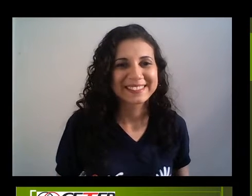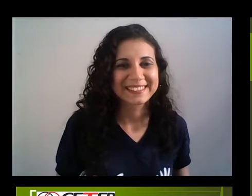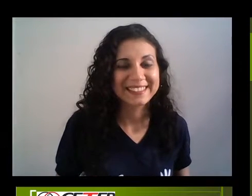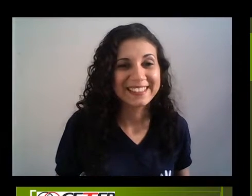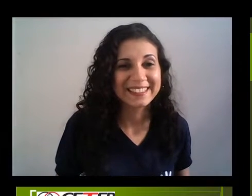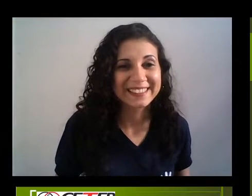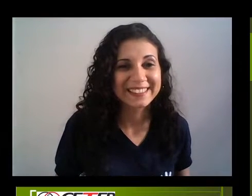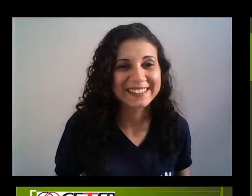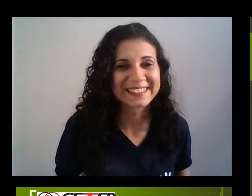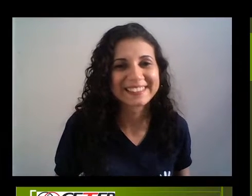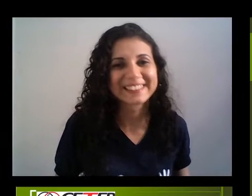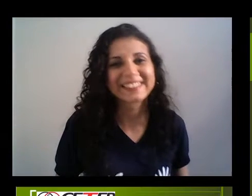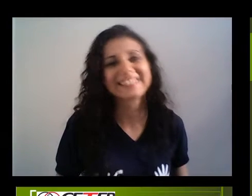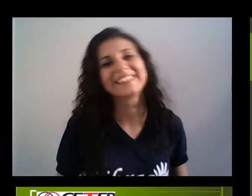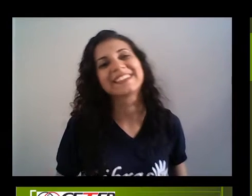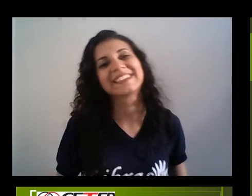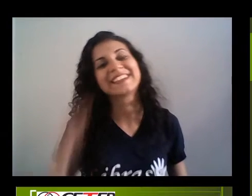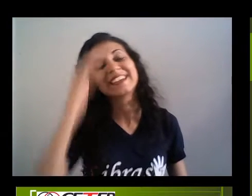E aí?